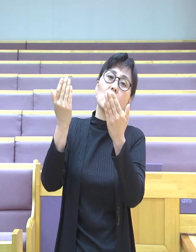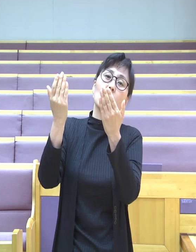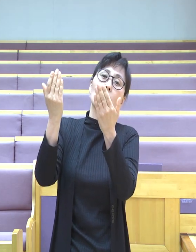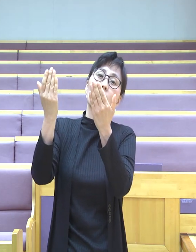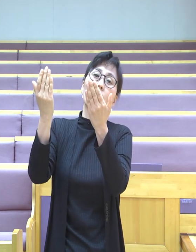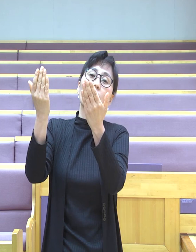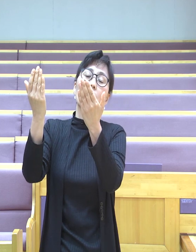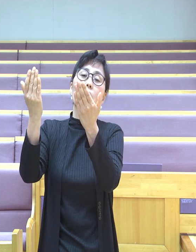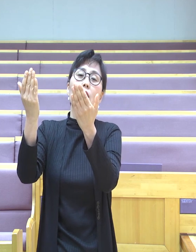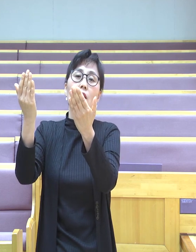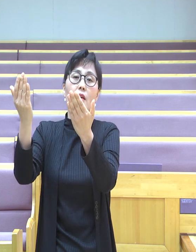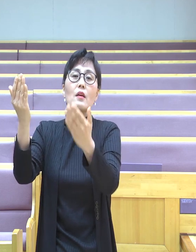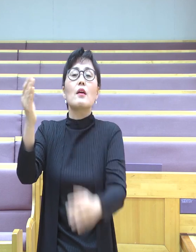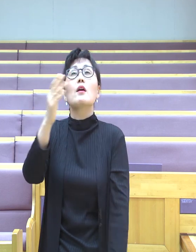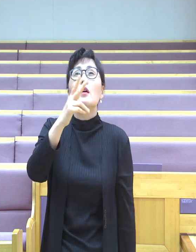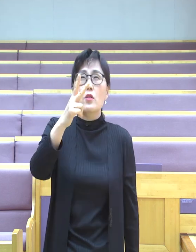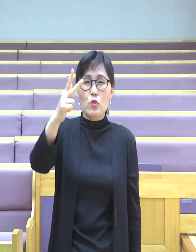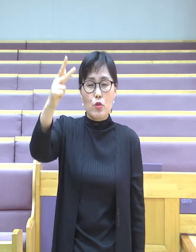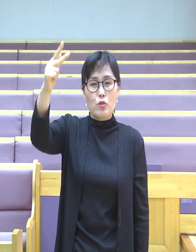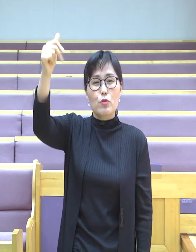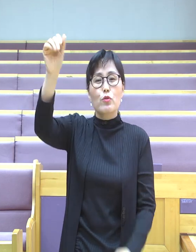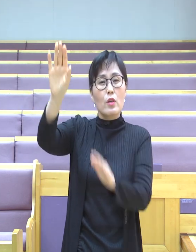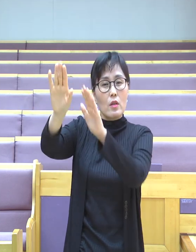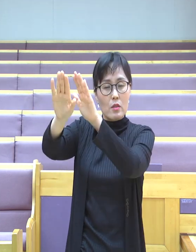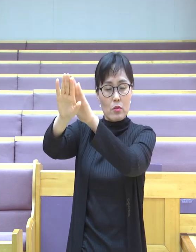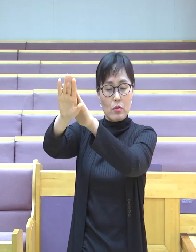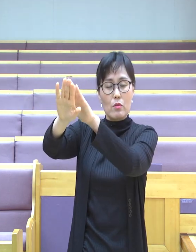드리네. 주의 손